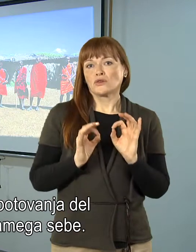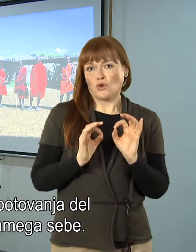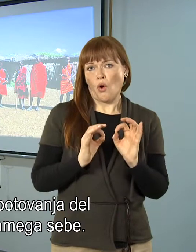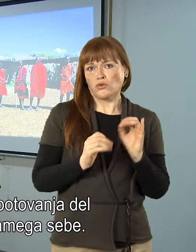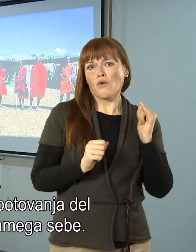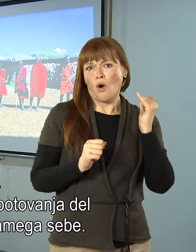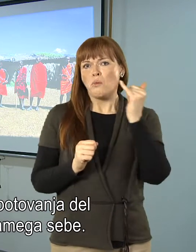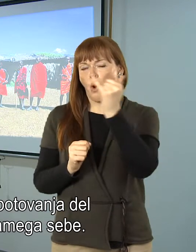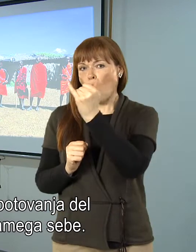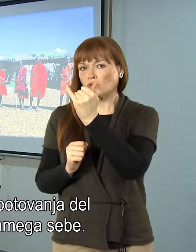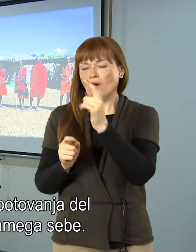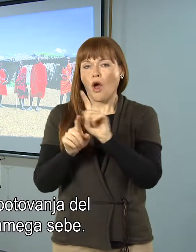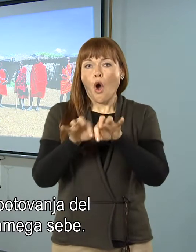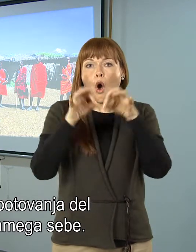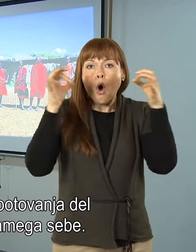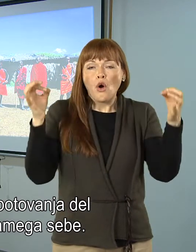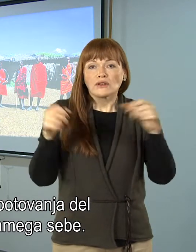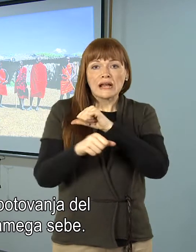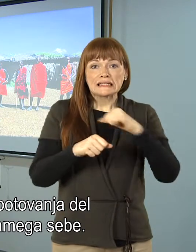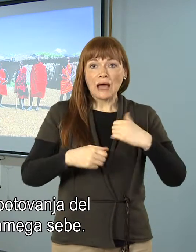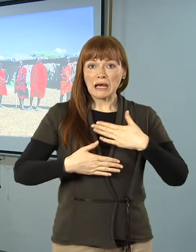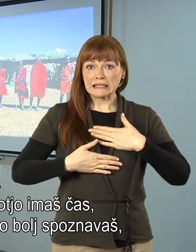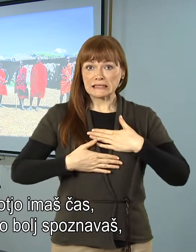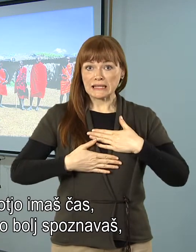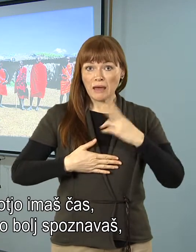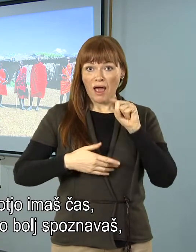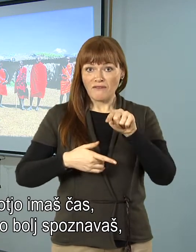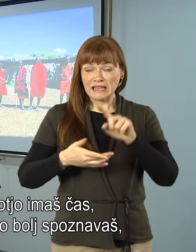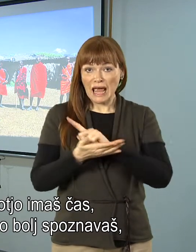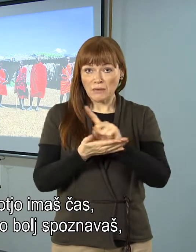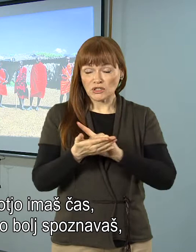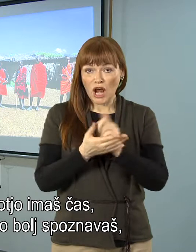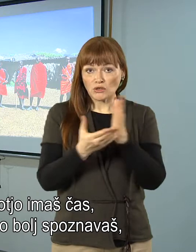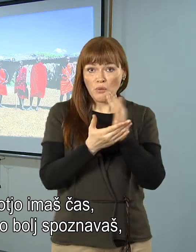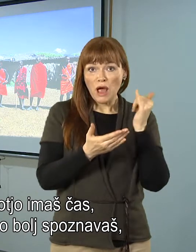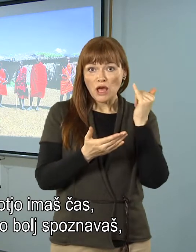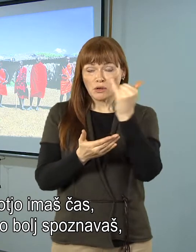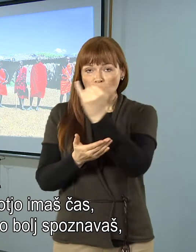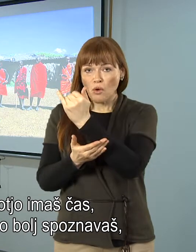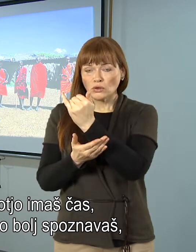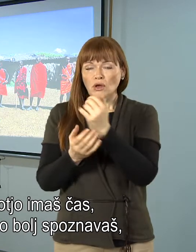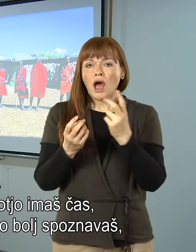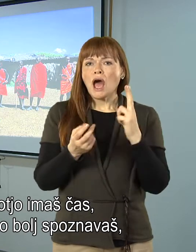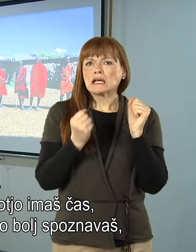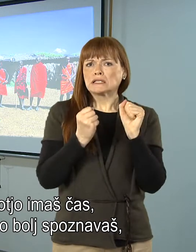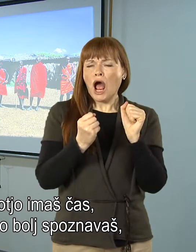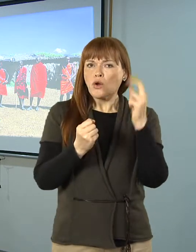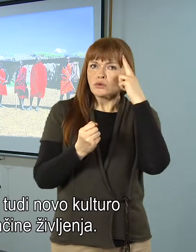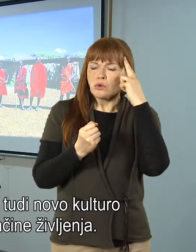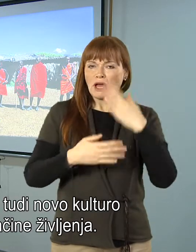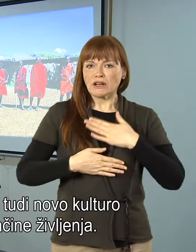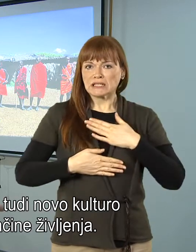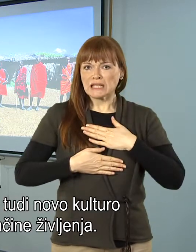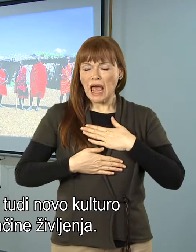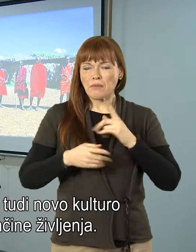Zagotovo potovanje so nekako del odkrivanja samega sebe, kajti v tem času med potjo imaš čas, da sam sebe veliko bolj spoznavaš, hkrati,